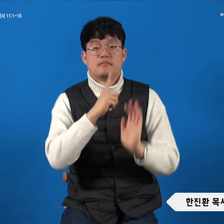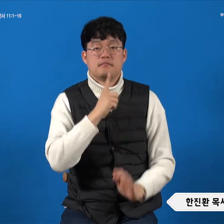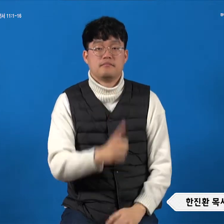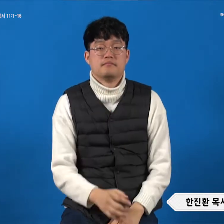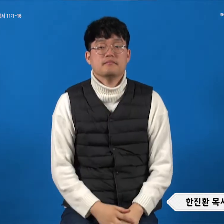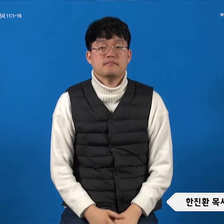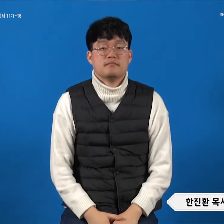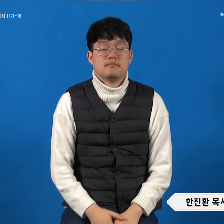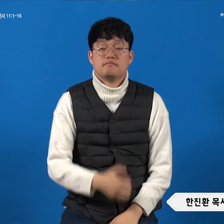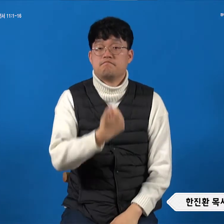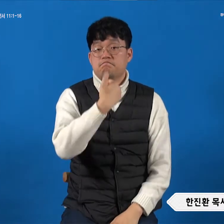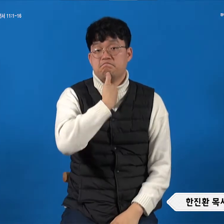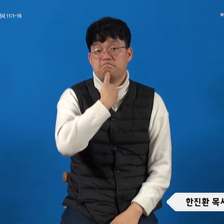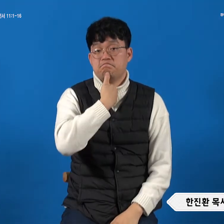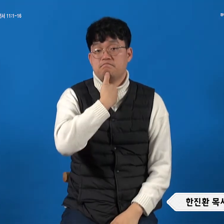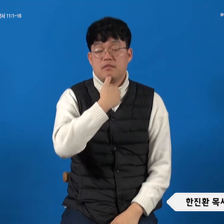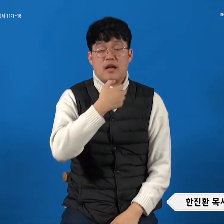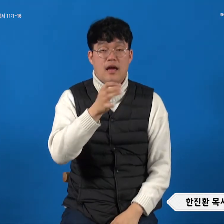것입니다.